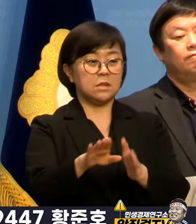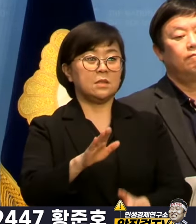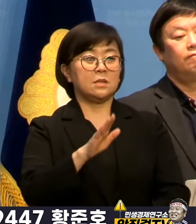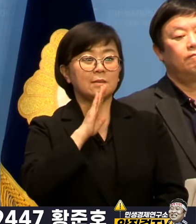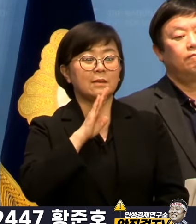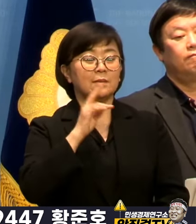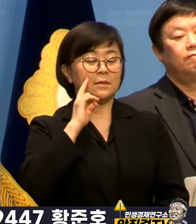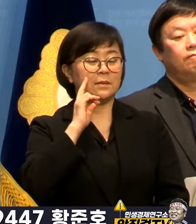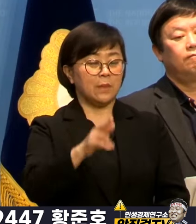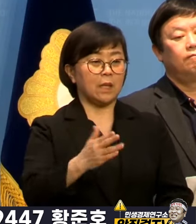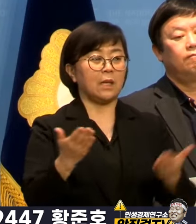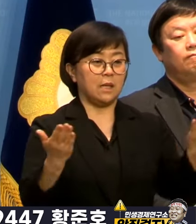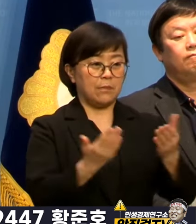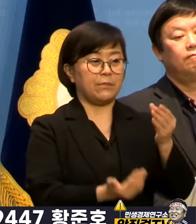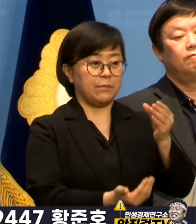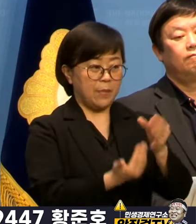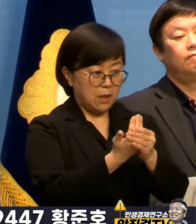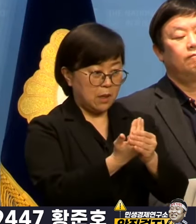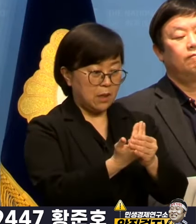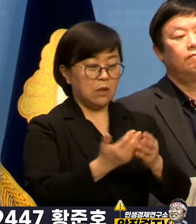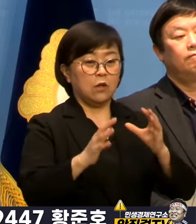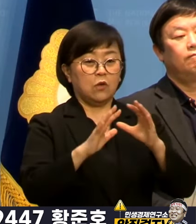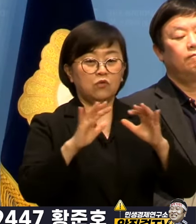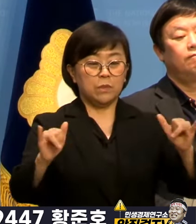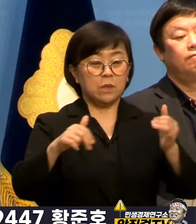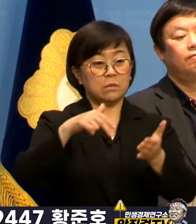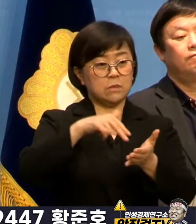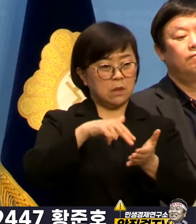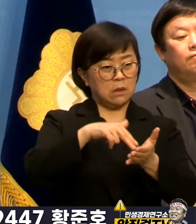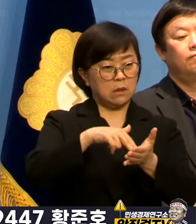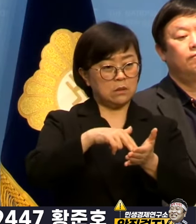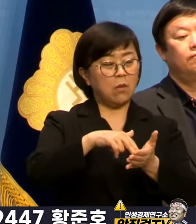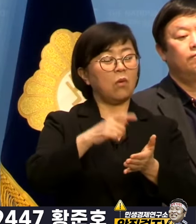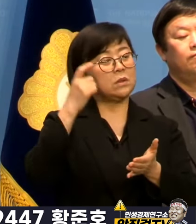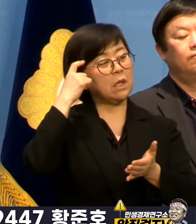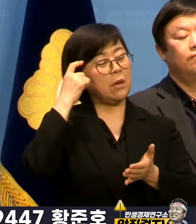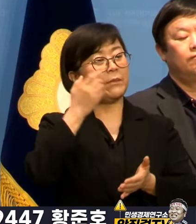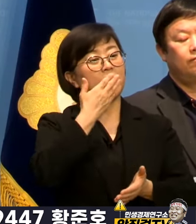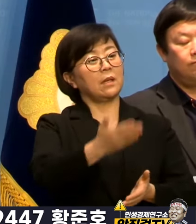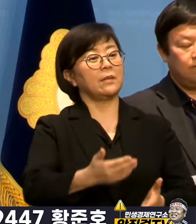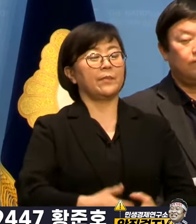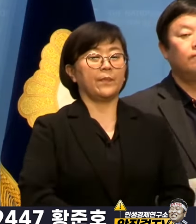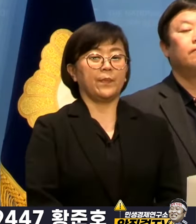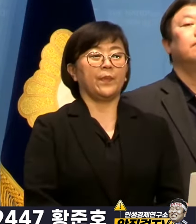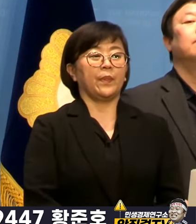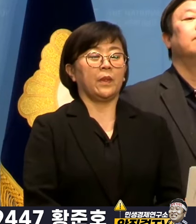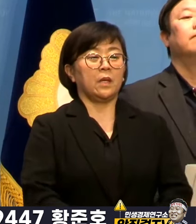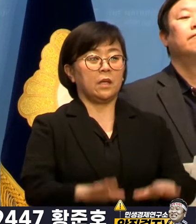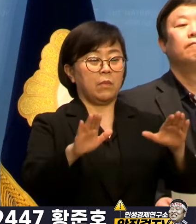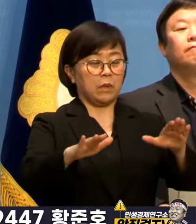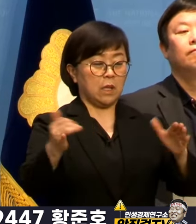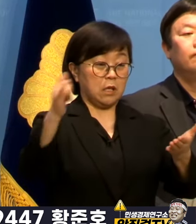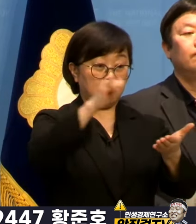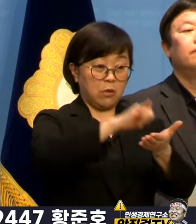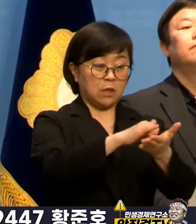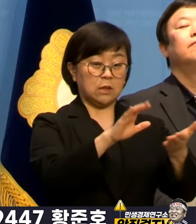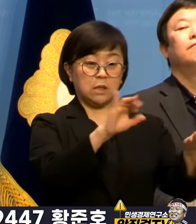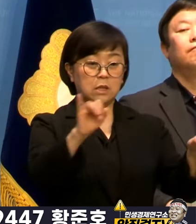경악스러운 일을 벌이고 있는지 다수 국민들은 이미 미루어 짐작하고 있습니다. 이번에